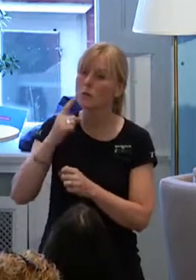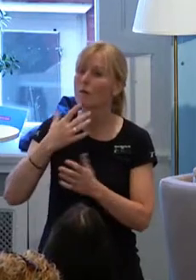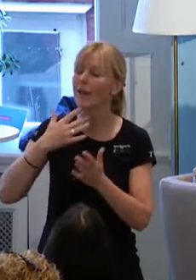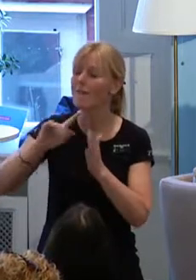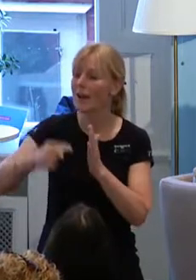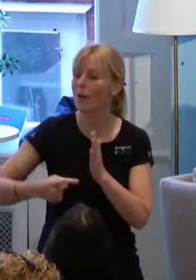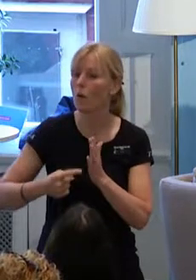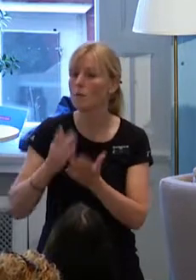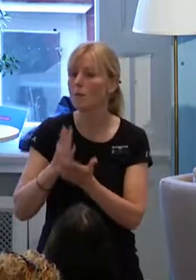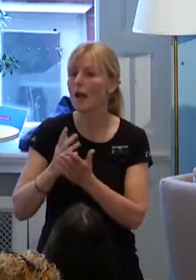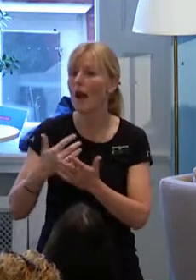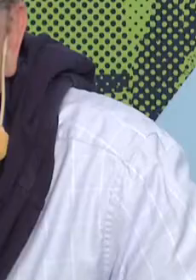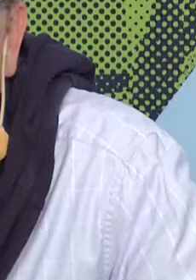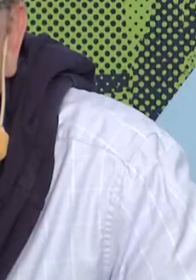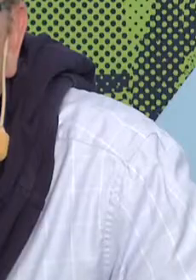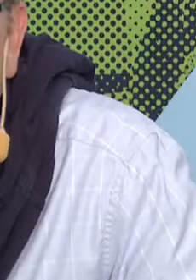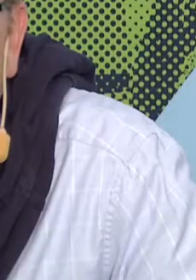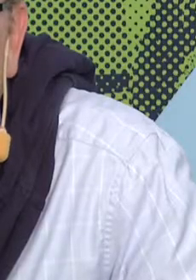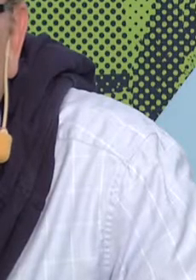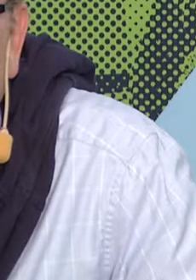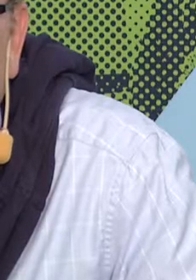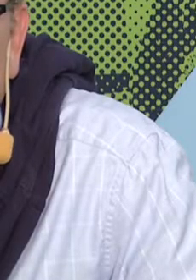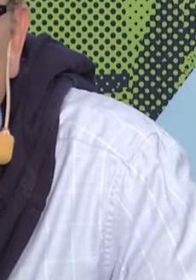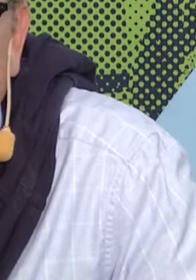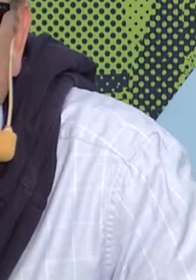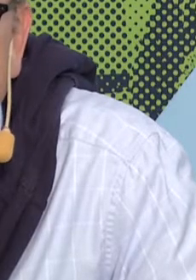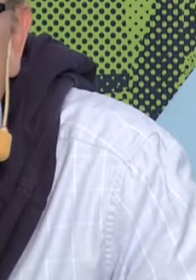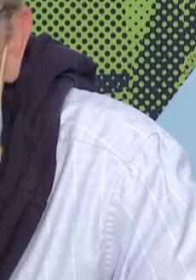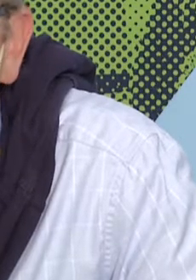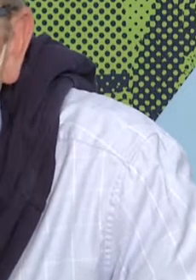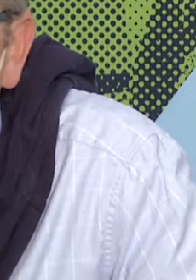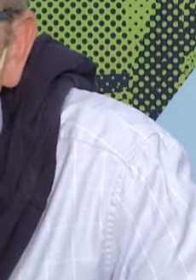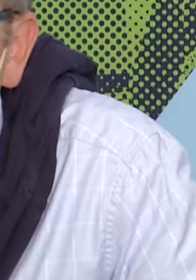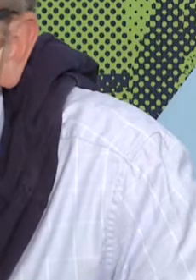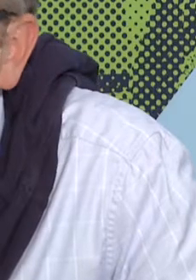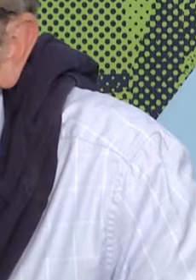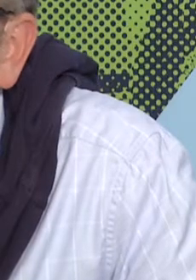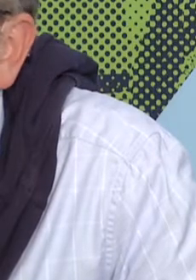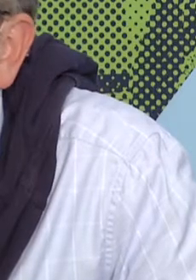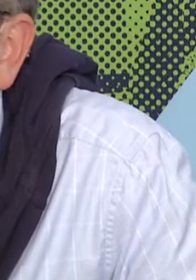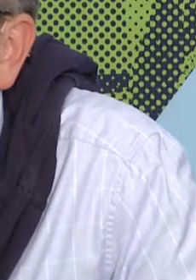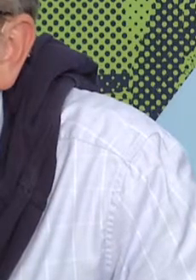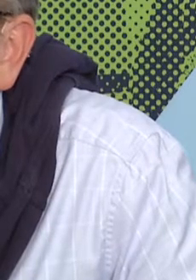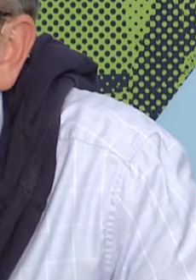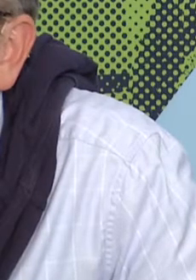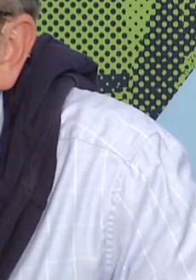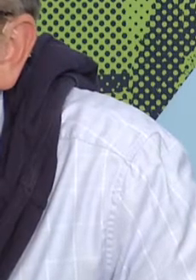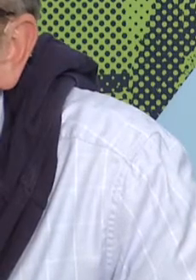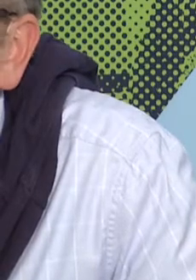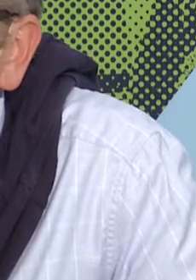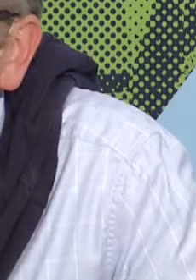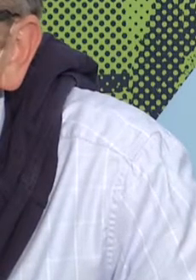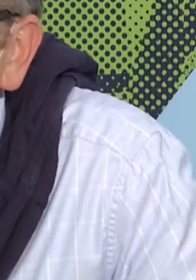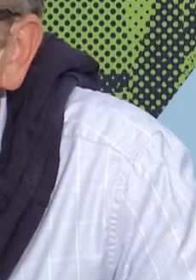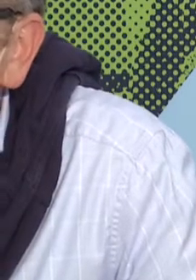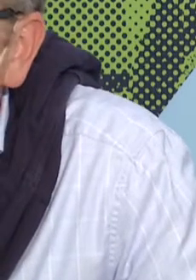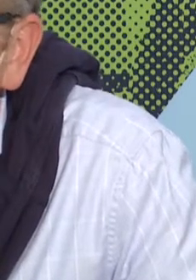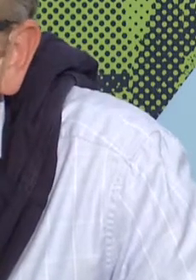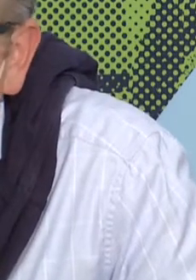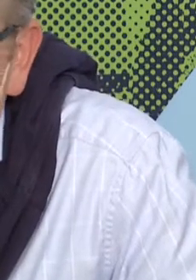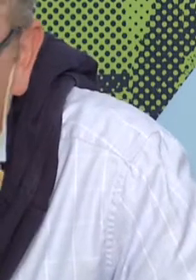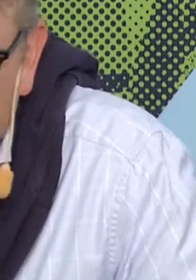gäller i arbetslivet. Är man 29 år när man börjar jobba, då är det lite tungt för de andra anställda på den här arbetsplatsen att lära upp folk hur man ska bete